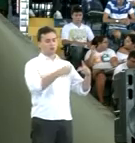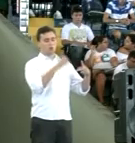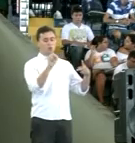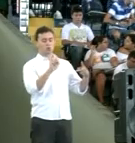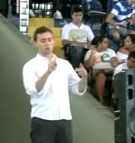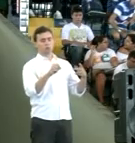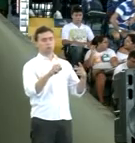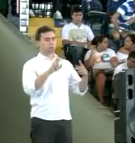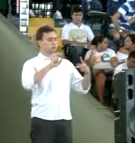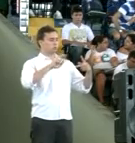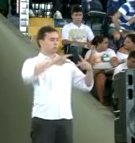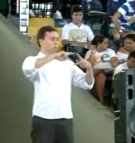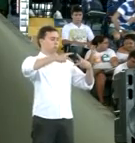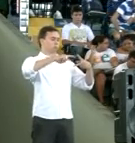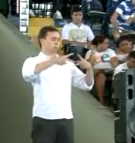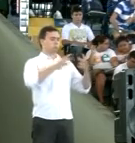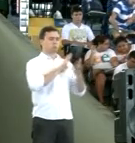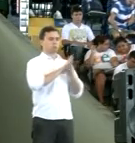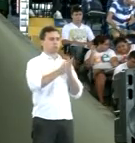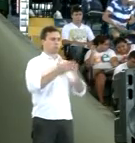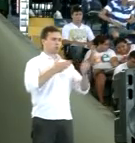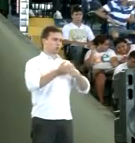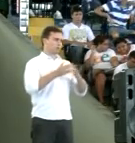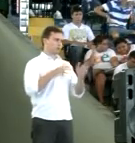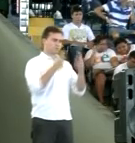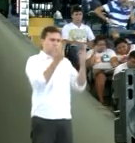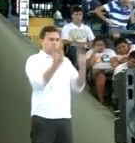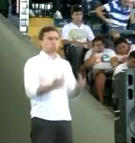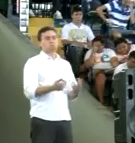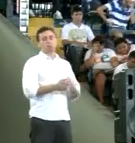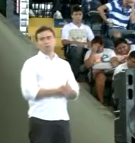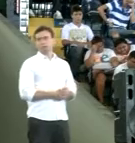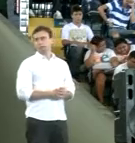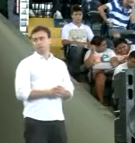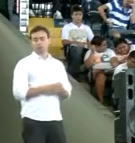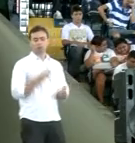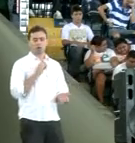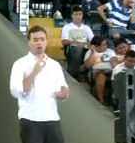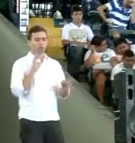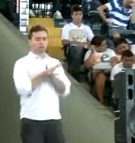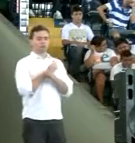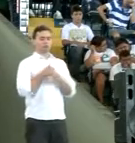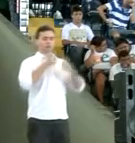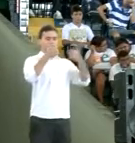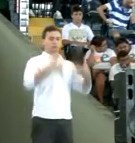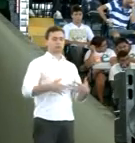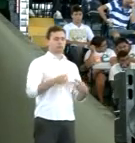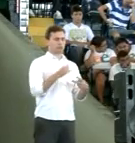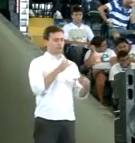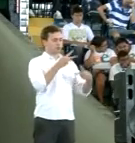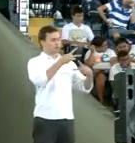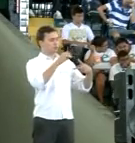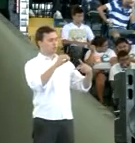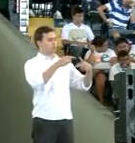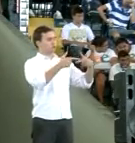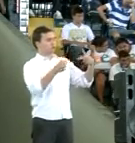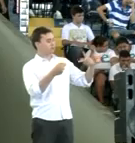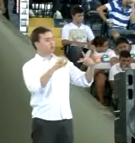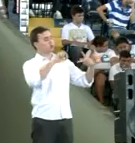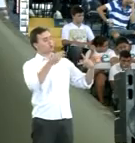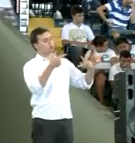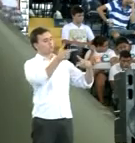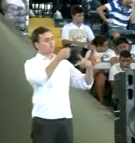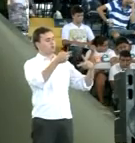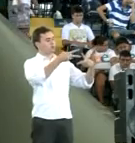faz diferença? Não, pessoal, nenhuma diferença. Terminei de mostrar para vocês. Tanto faz 20 depois 30, como 30